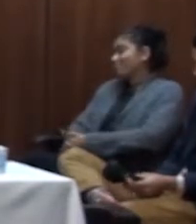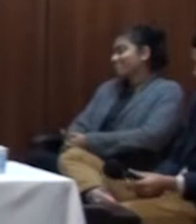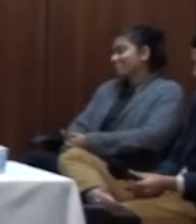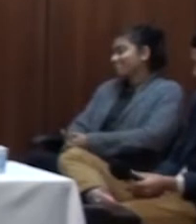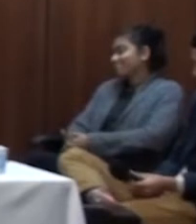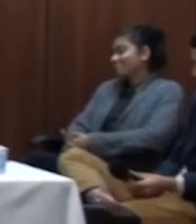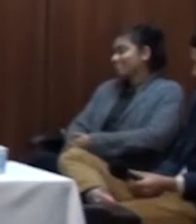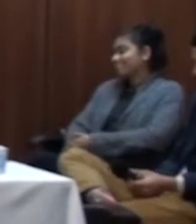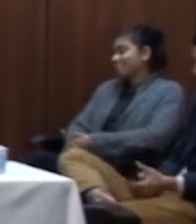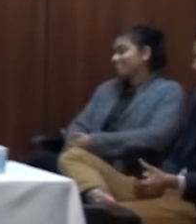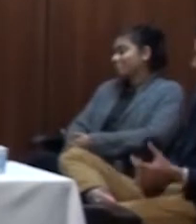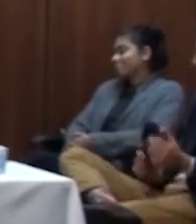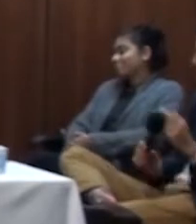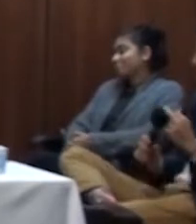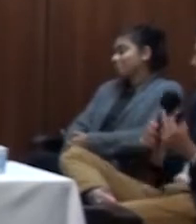muito bem.